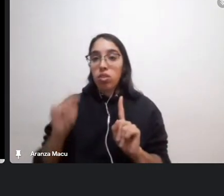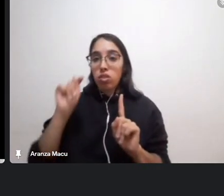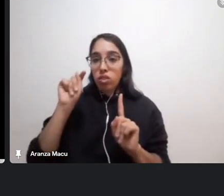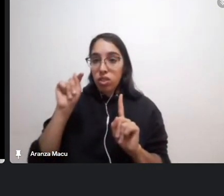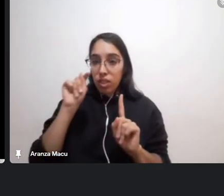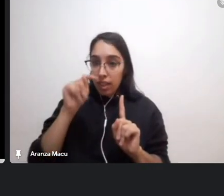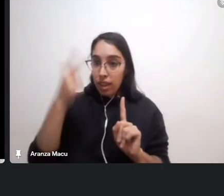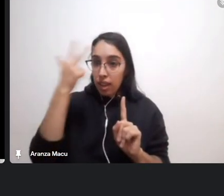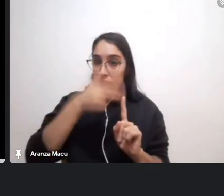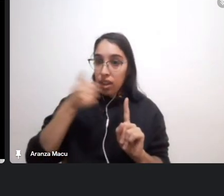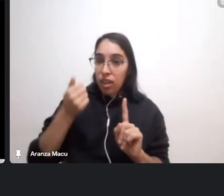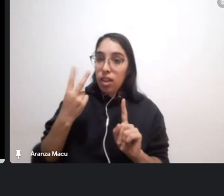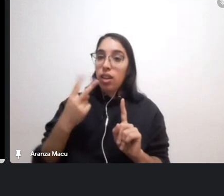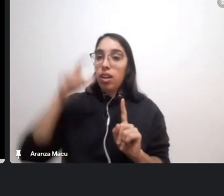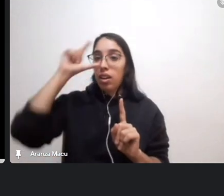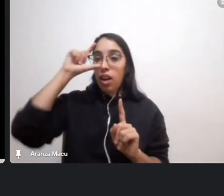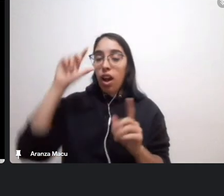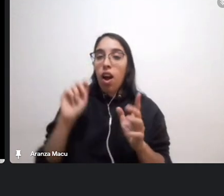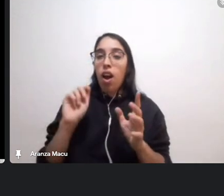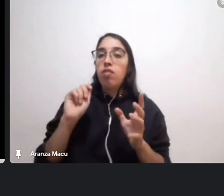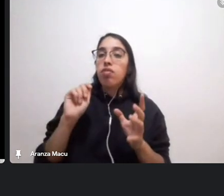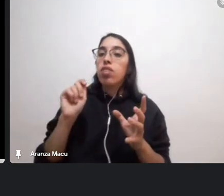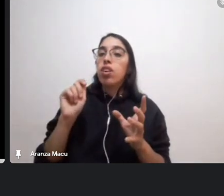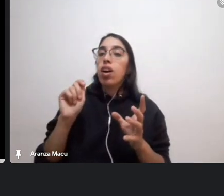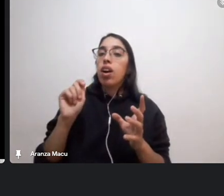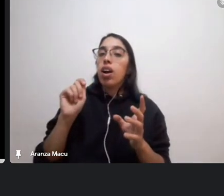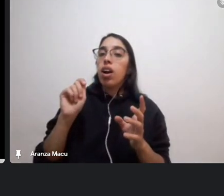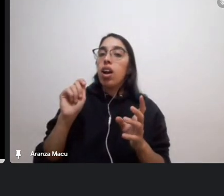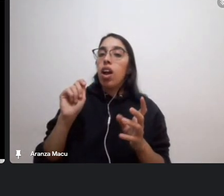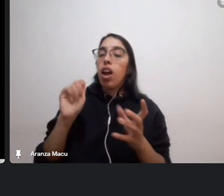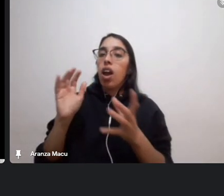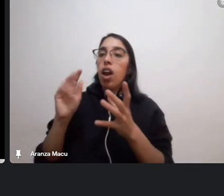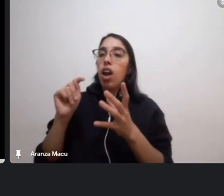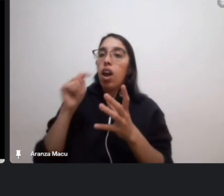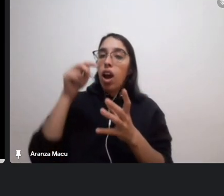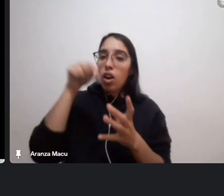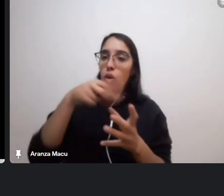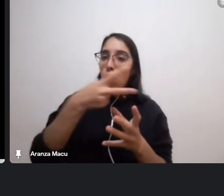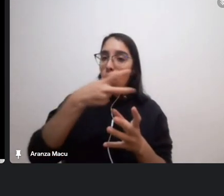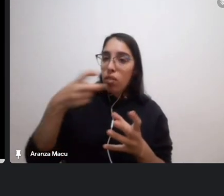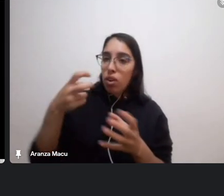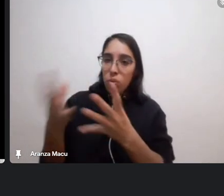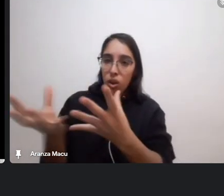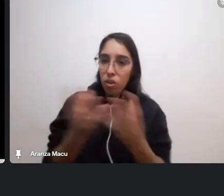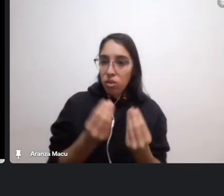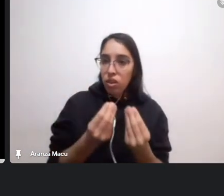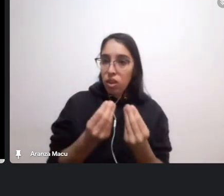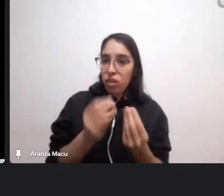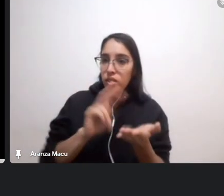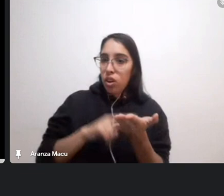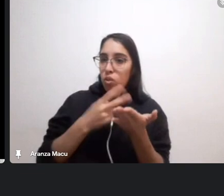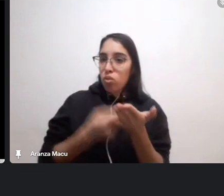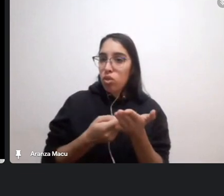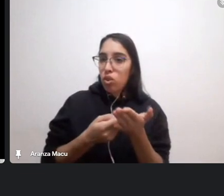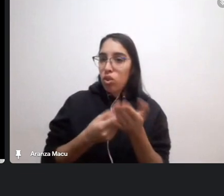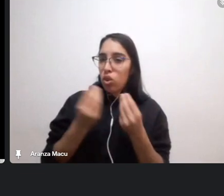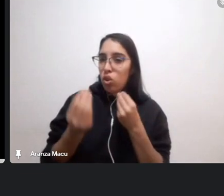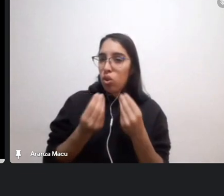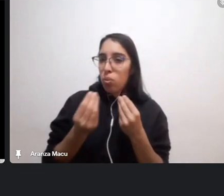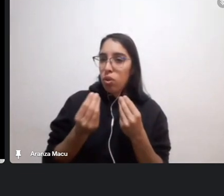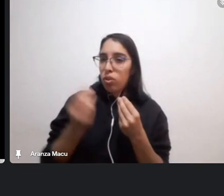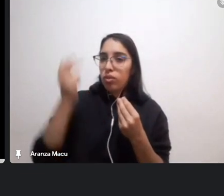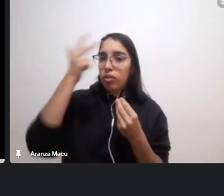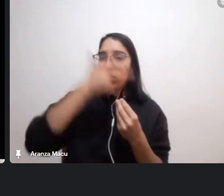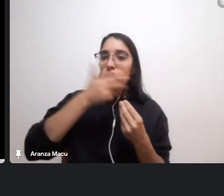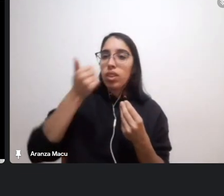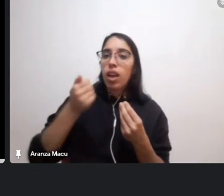está cargado de significado, ahí se traduce a o an, ¿sí? En el caso de have o has, o